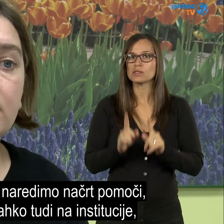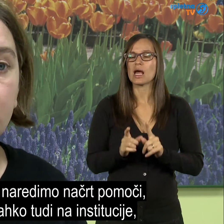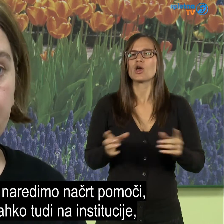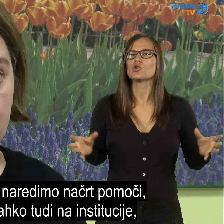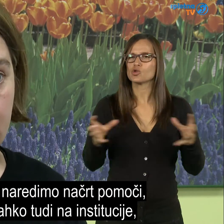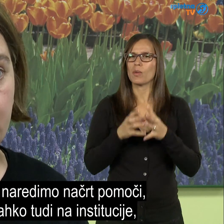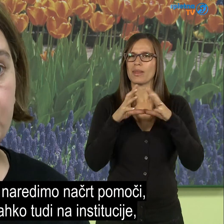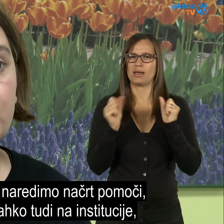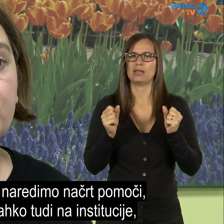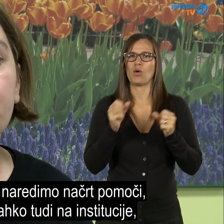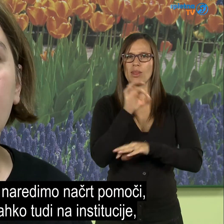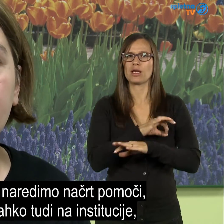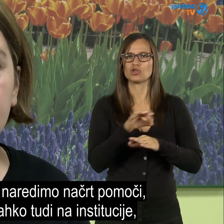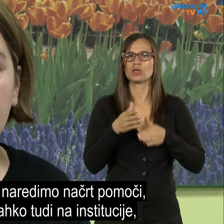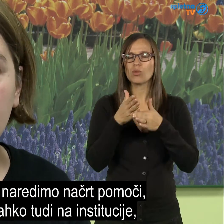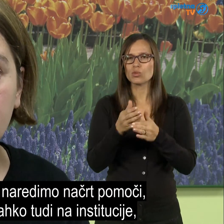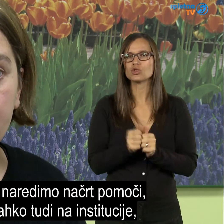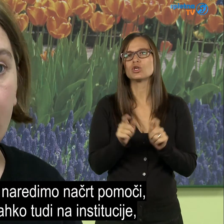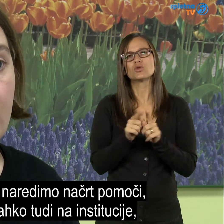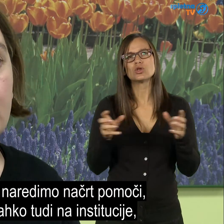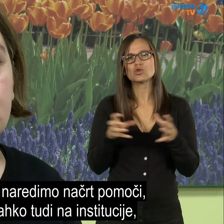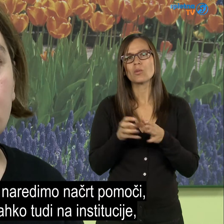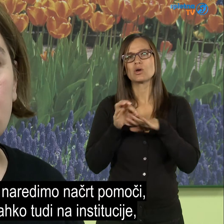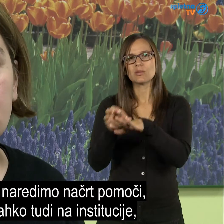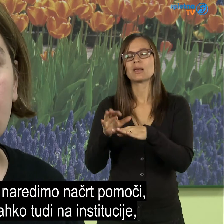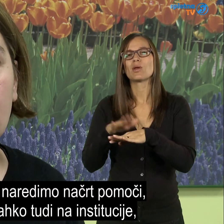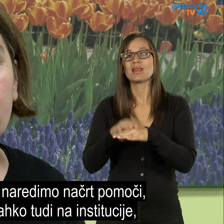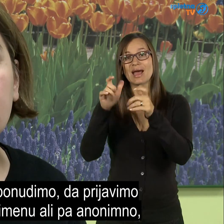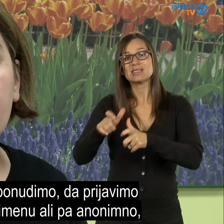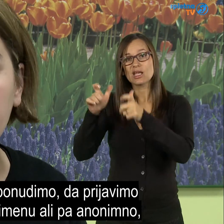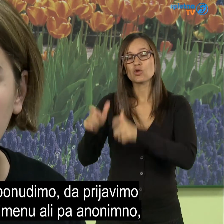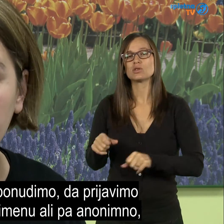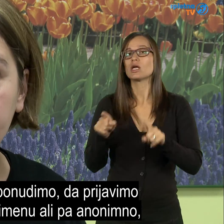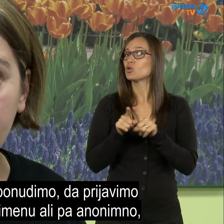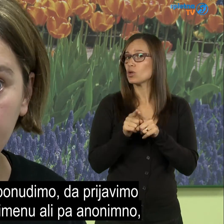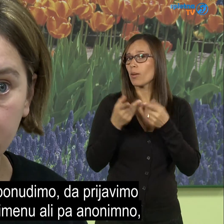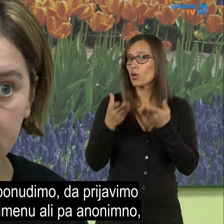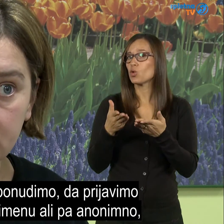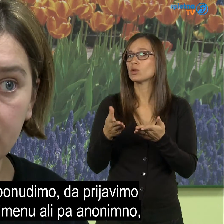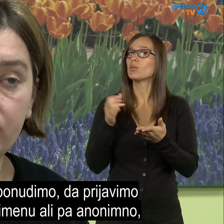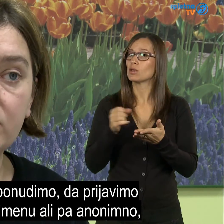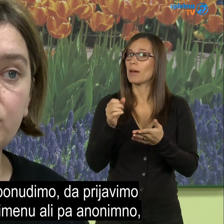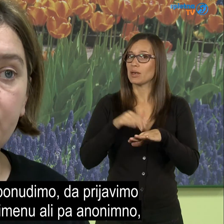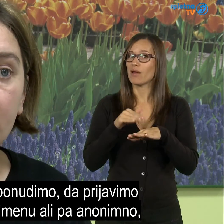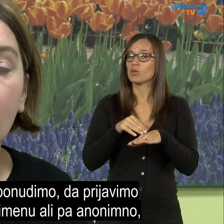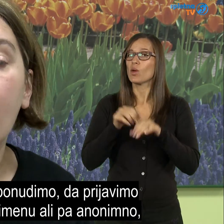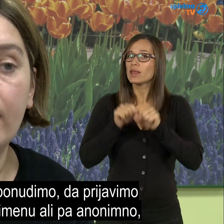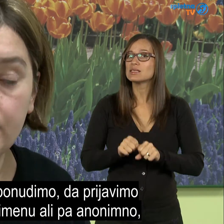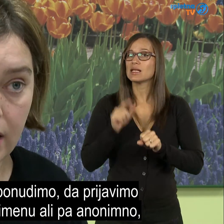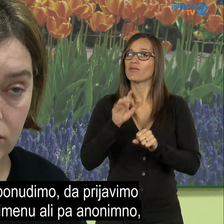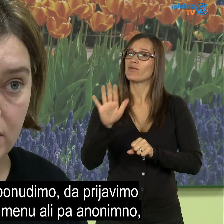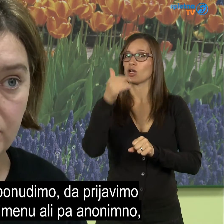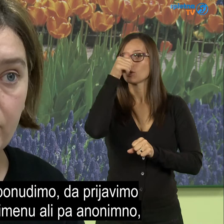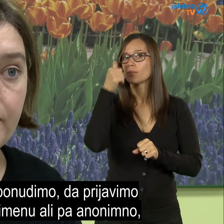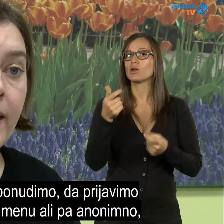skupaj naredimo načrt pomoči, usmerimo vas lahko tudi na institucije, lahko vam tudi ponudimo, da prijavimo nasilje v vašem imenu ali